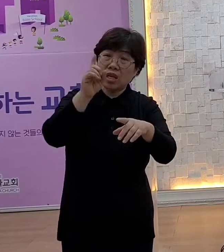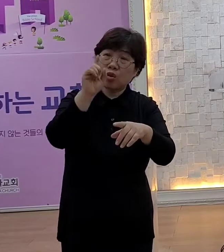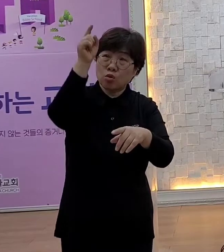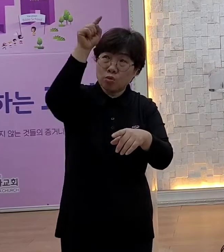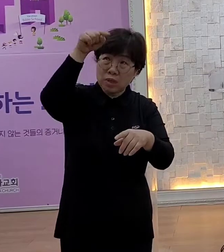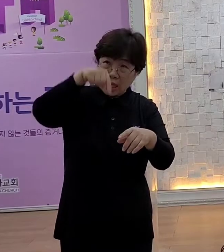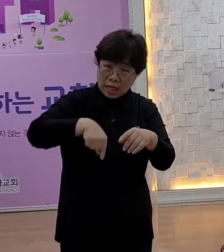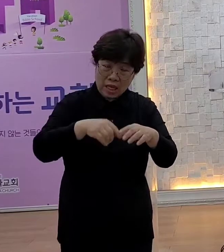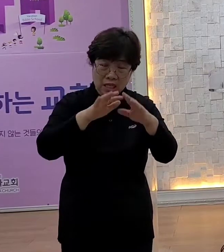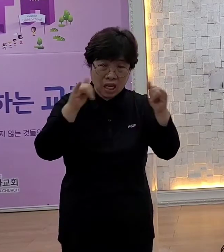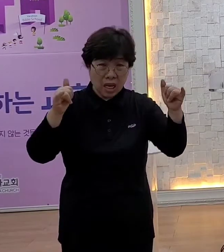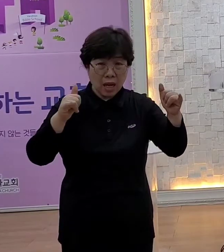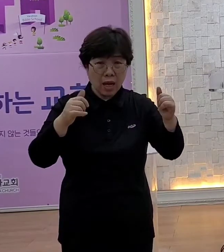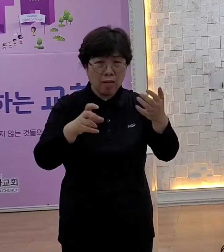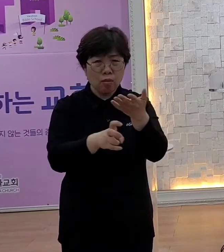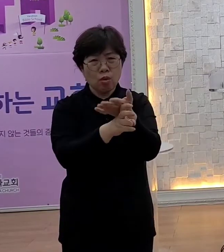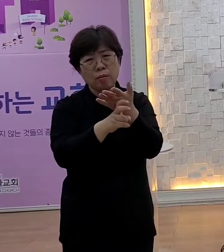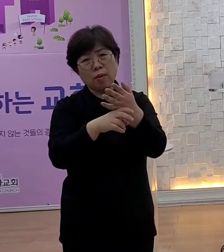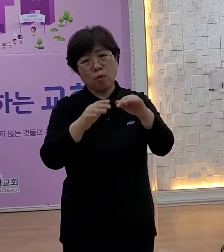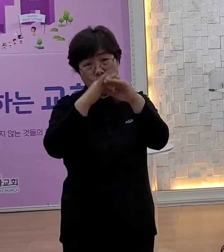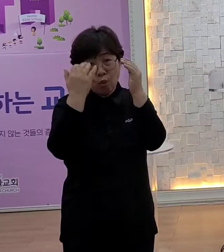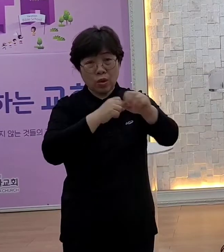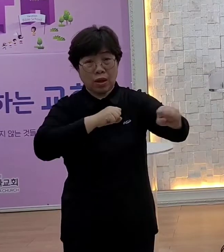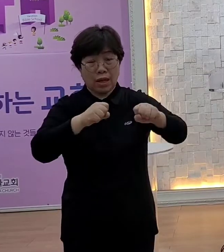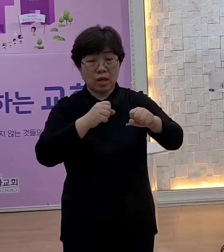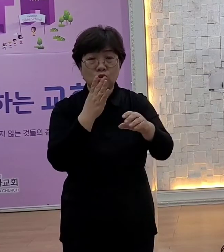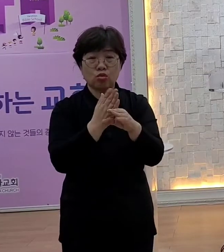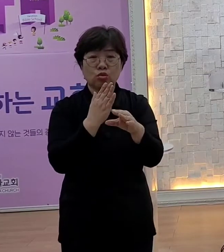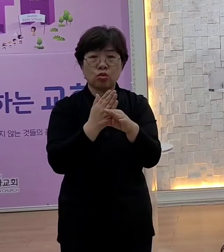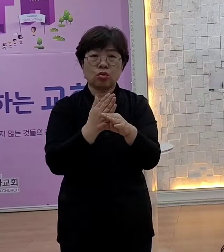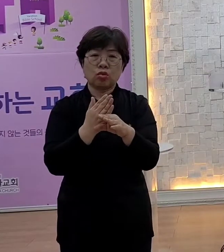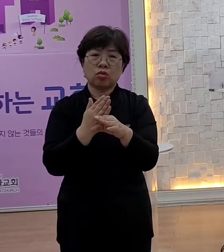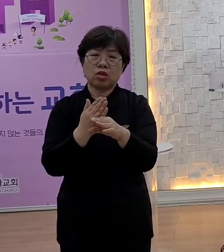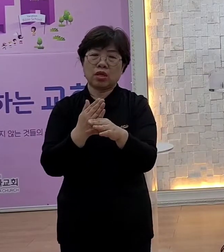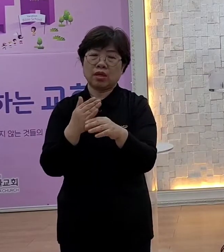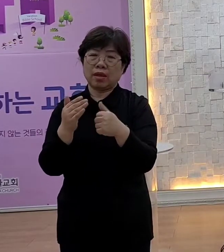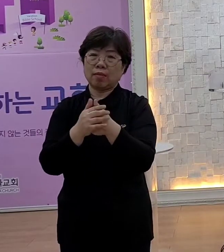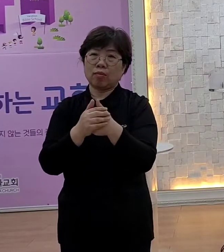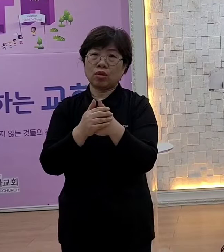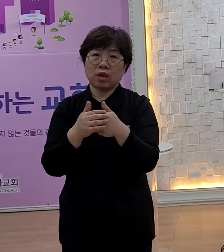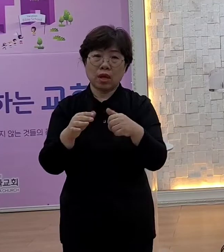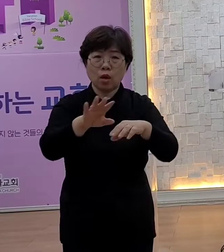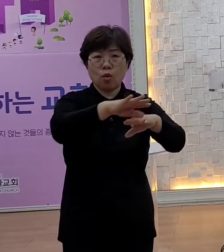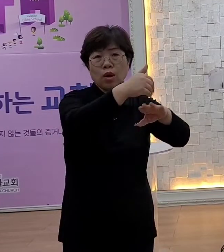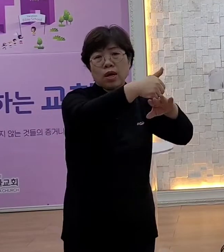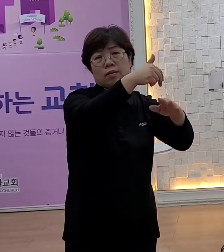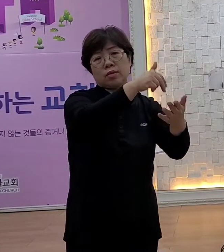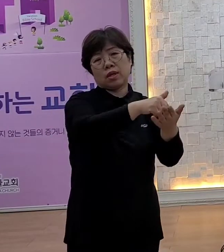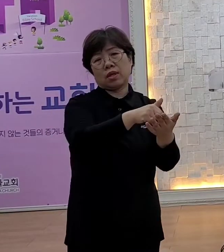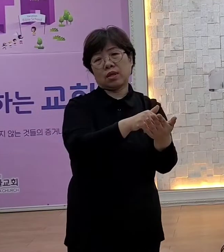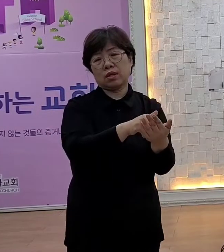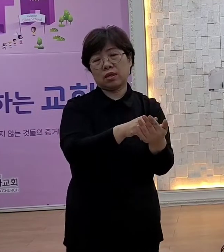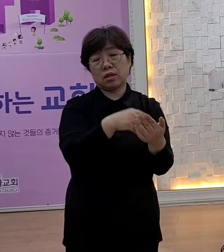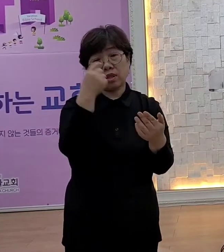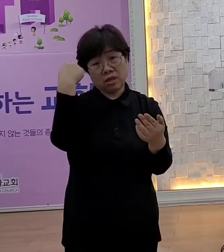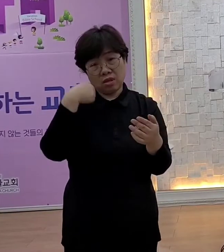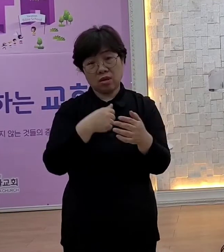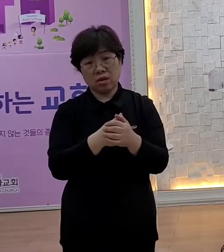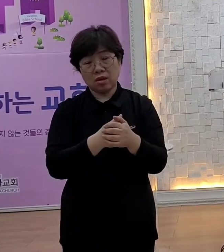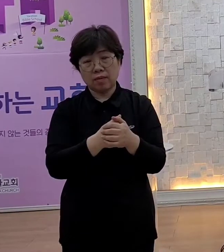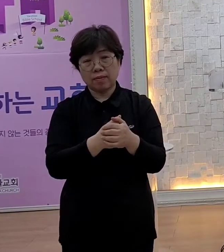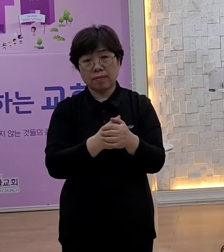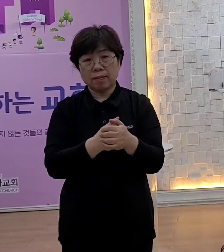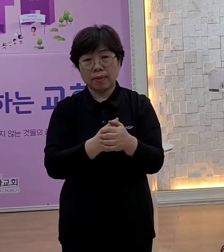아랫사람까지 불법을 행하지 않는 자가 없고 모든 나라가 지금 거꾸로 돌아가는 듯한 이런 포악하고 강포하고